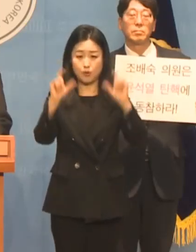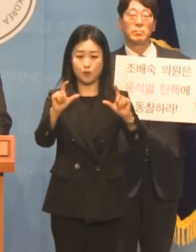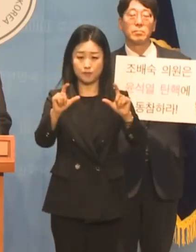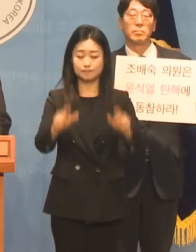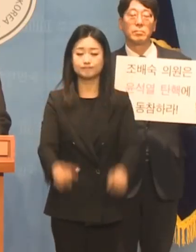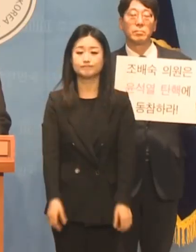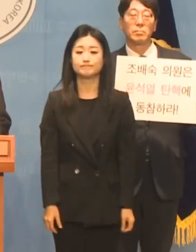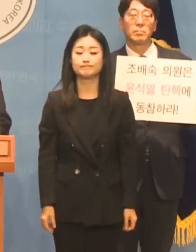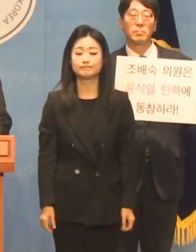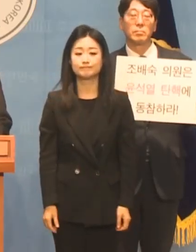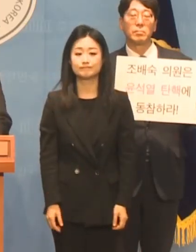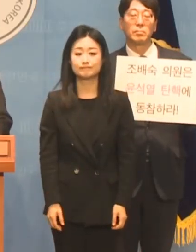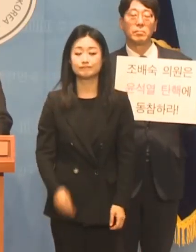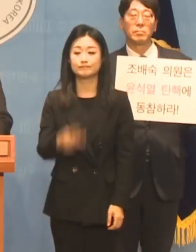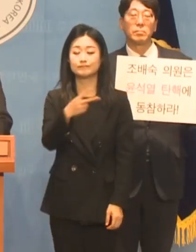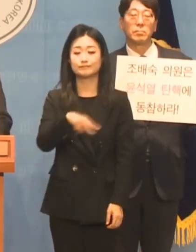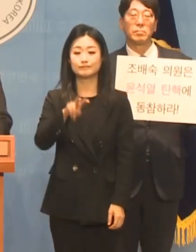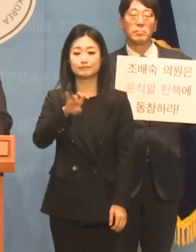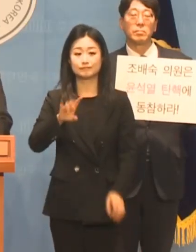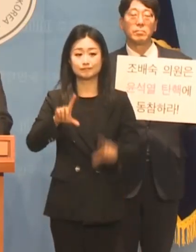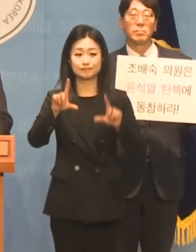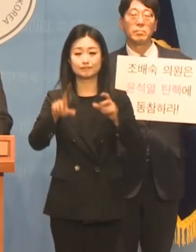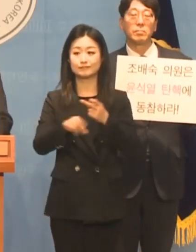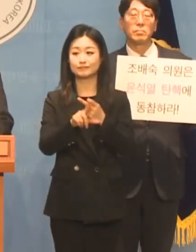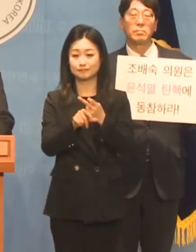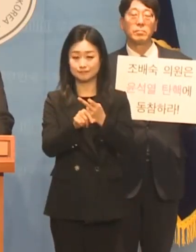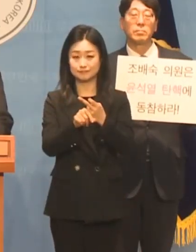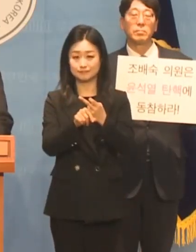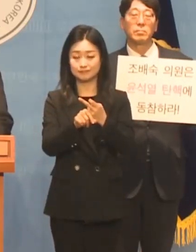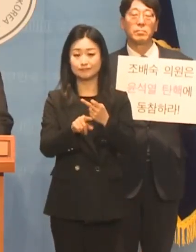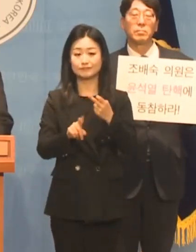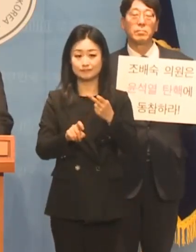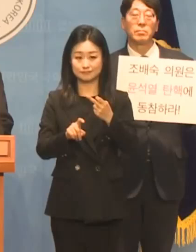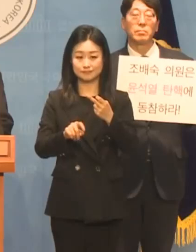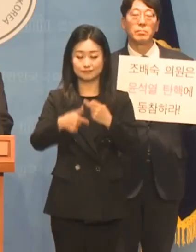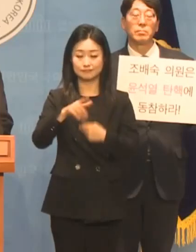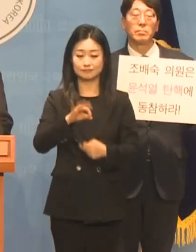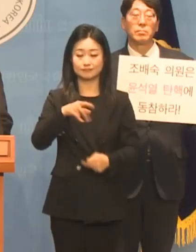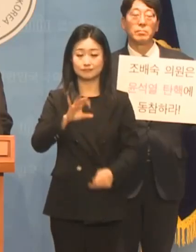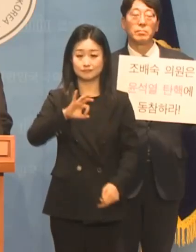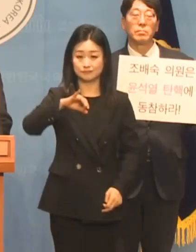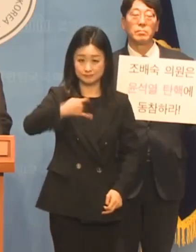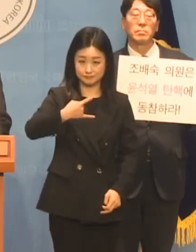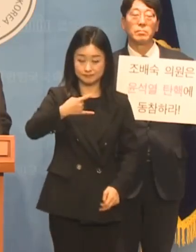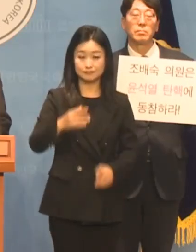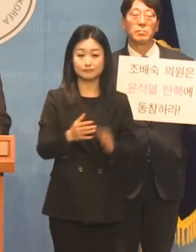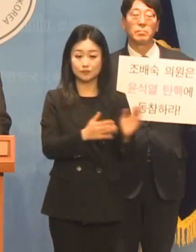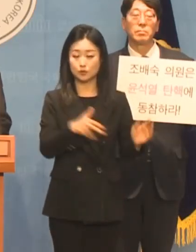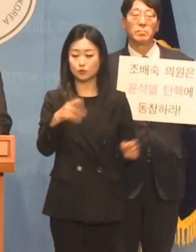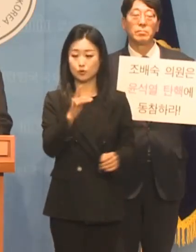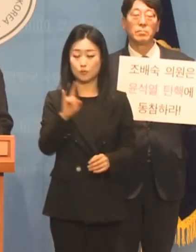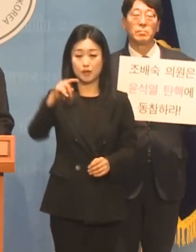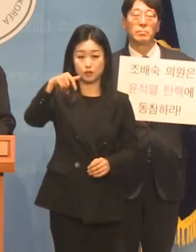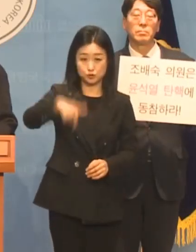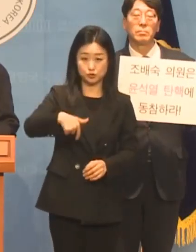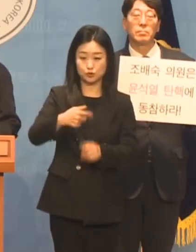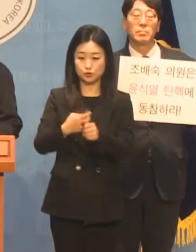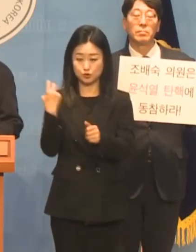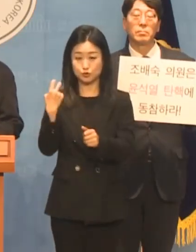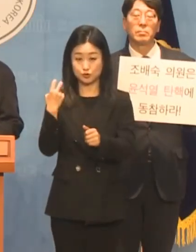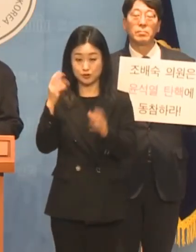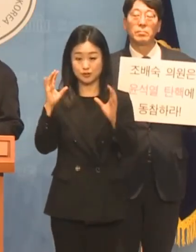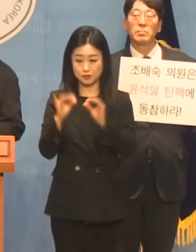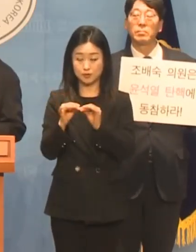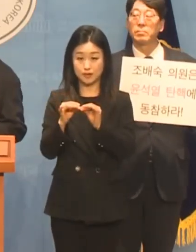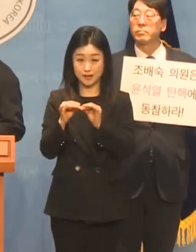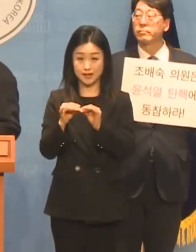보낸다. 2024년 12월 11일 진보당 강성희 전 국회의원 외에 조배숙 의원의 윤석열 탄핵 동참을 촉구하는